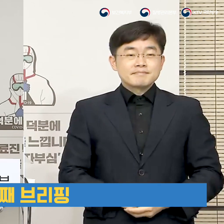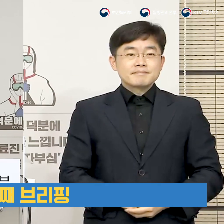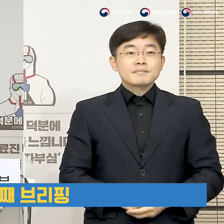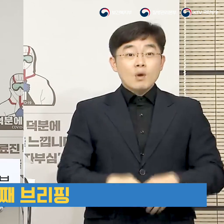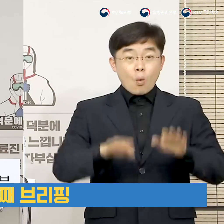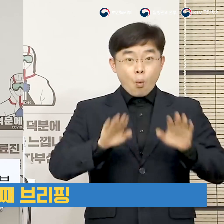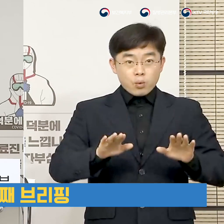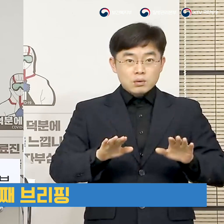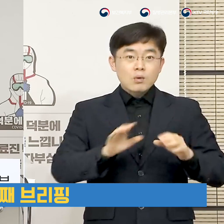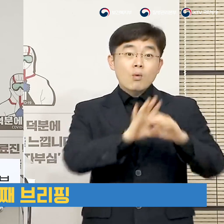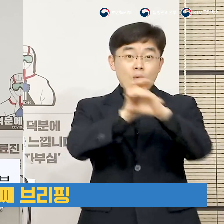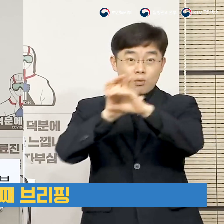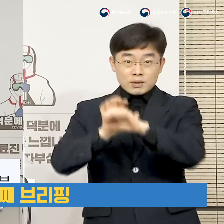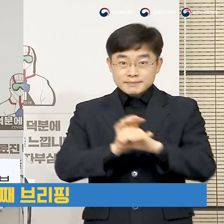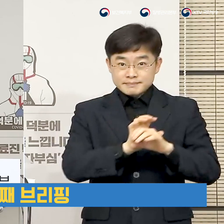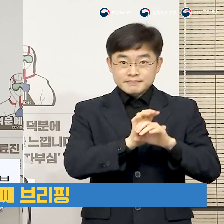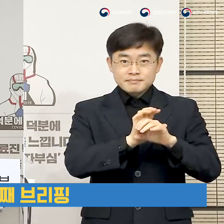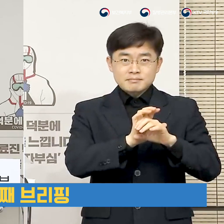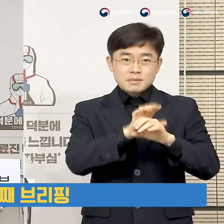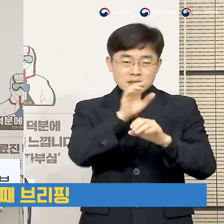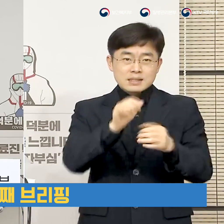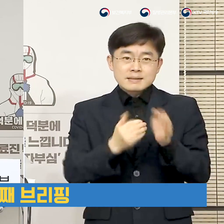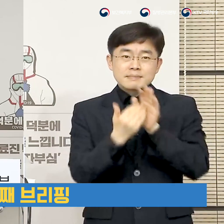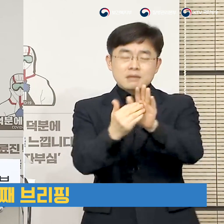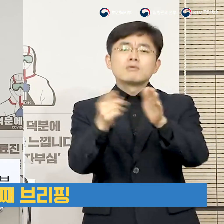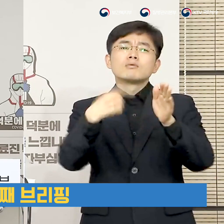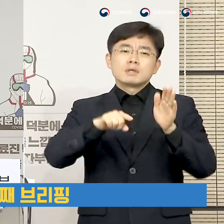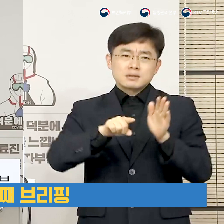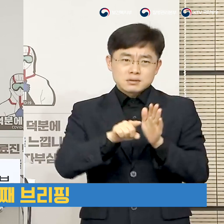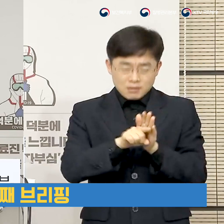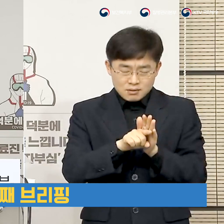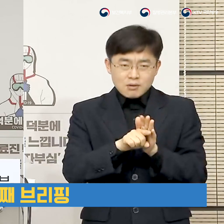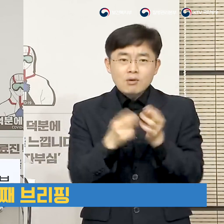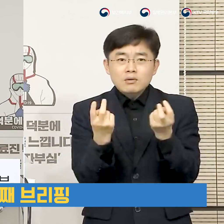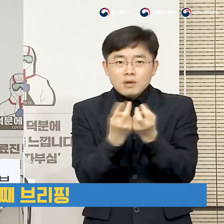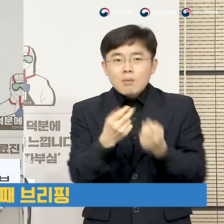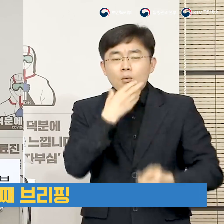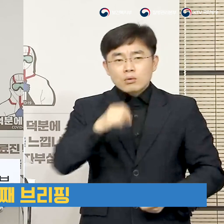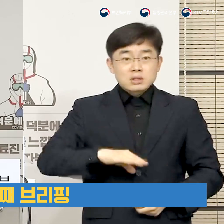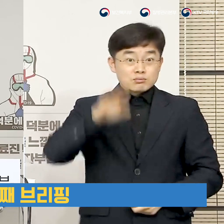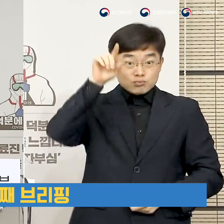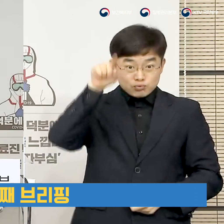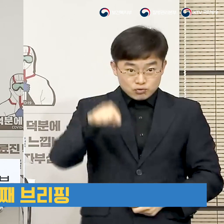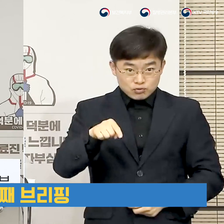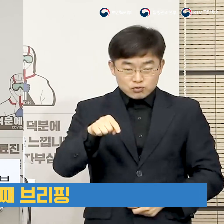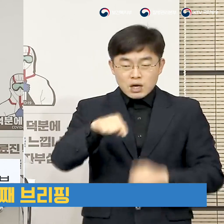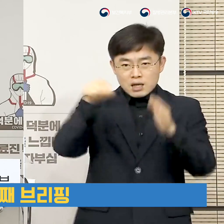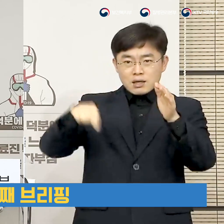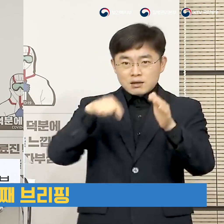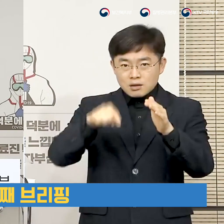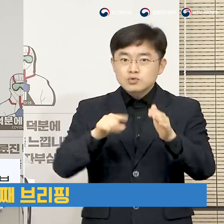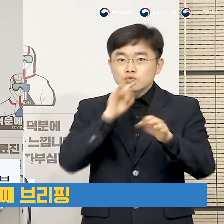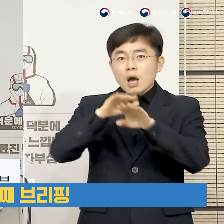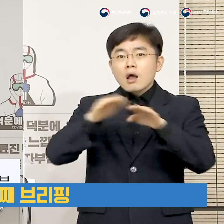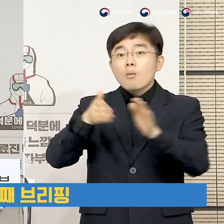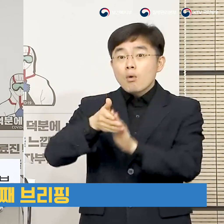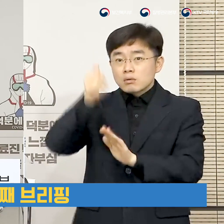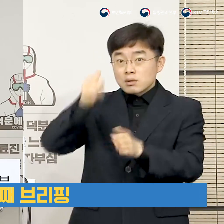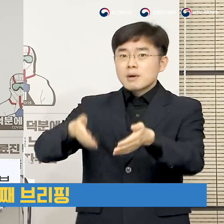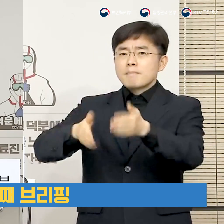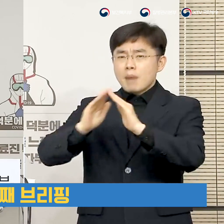오늘이 코로나19 상황을 극복하기 위해 보건복지부에 중앙사고수습본부를 설치한